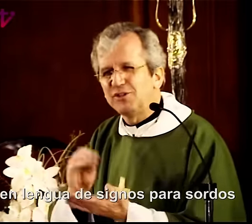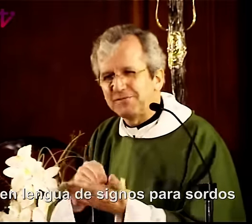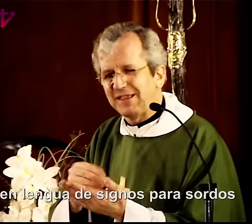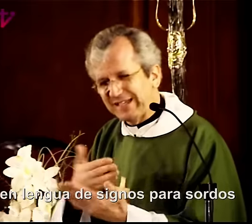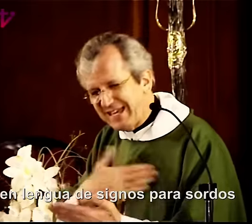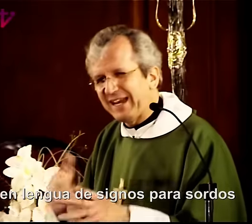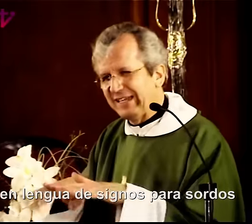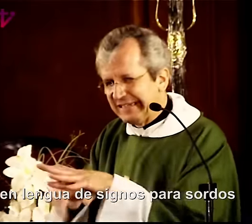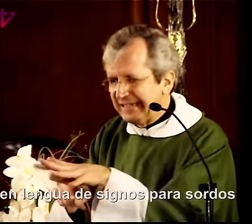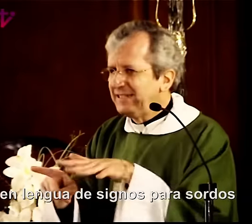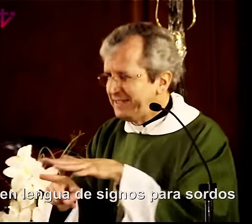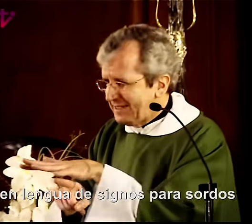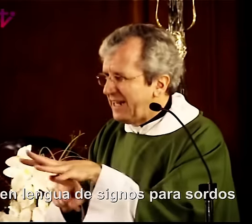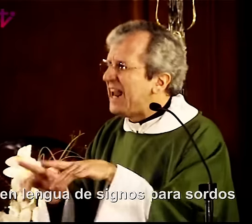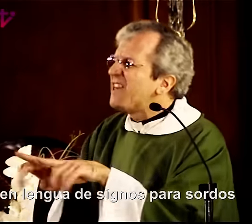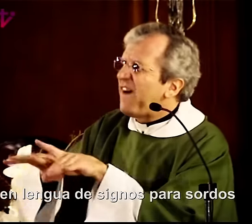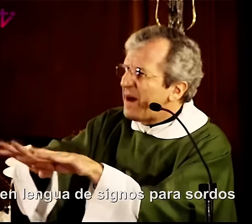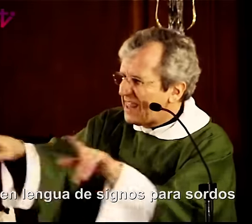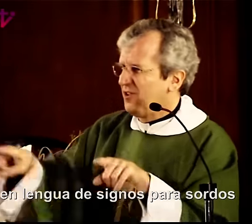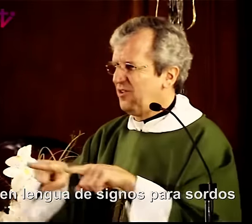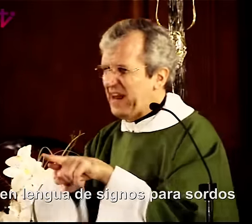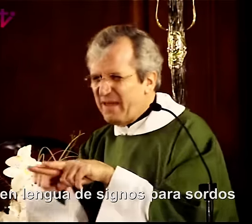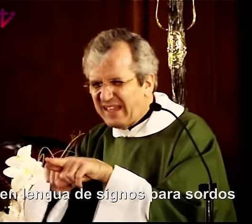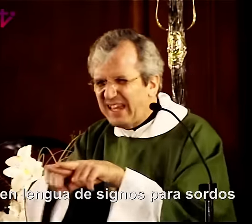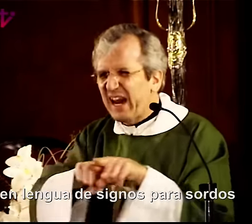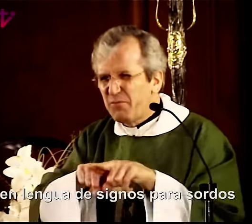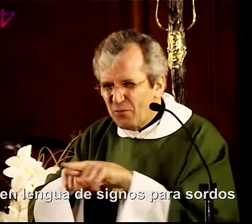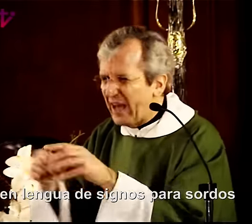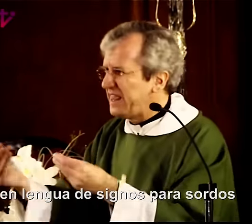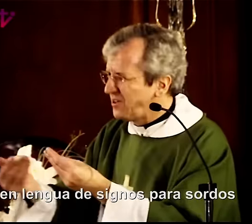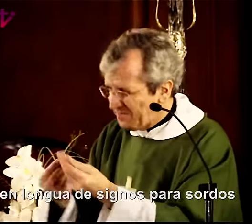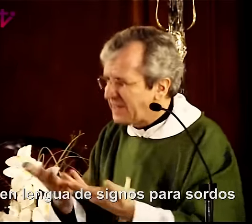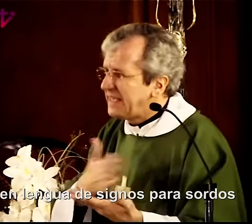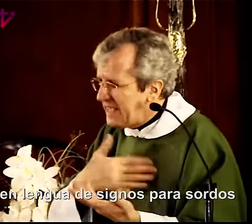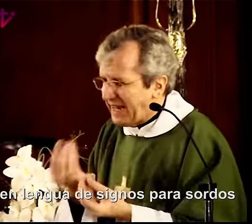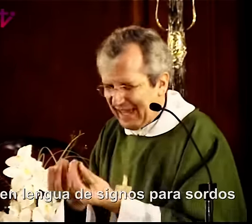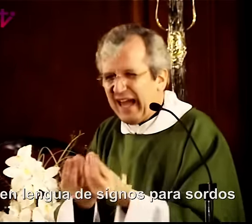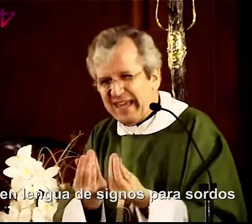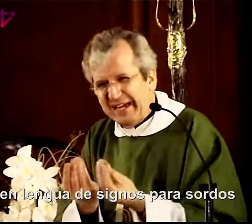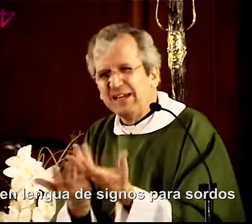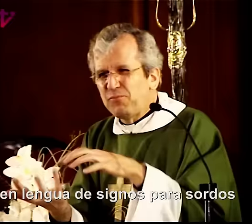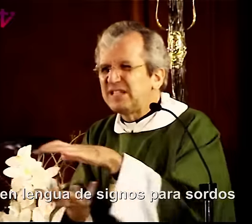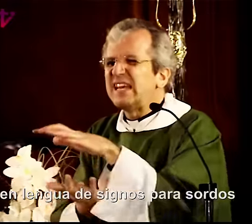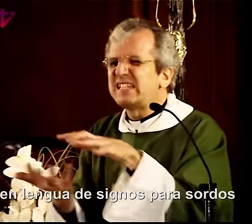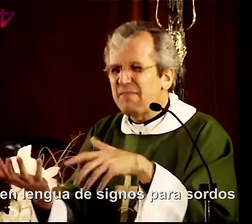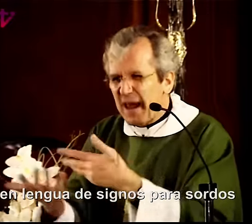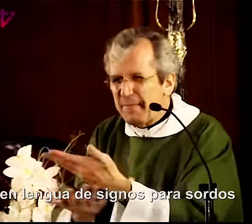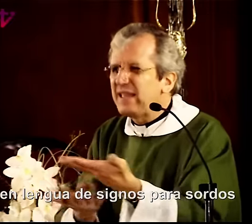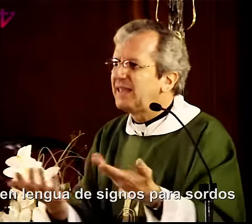veces quiere la difamación, la mentira, la murmuración. Quiere que haya pues ese mal ambiente